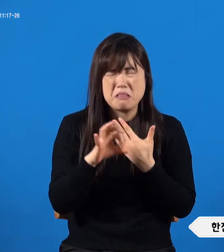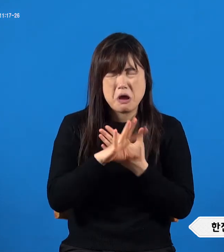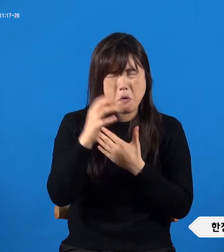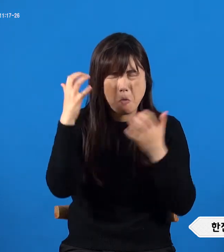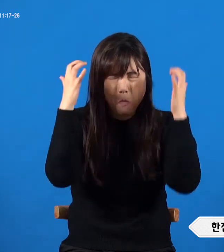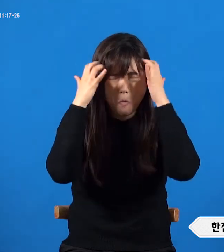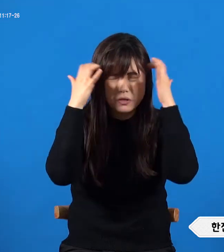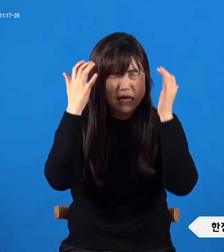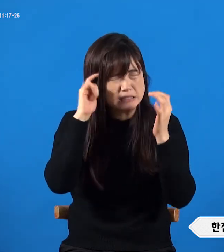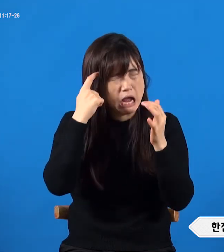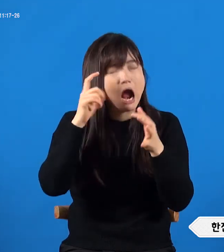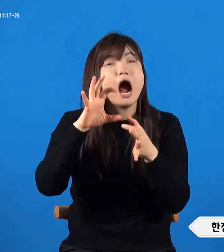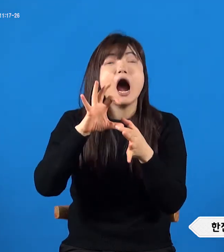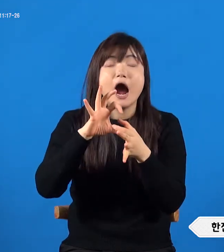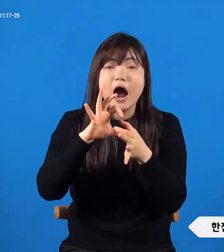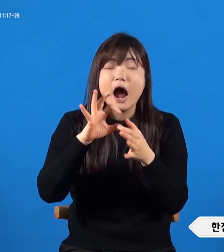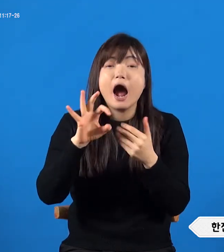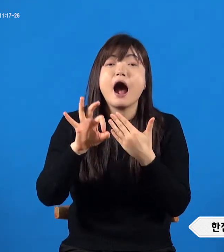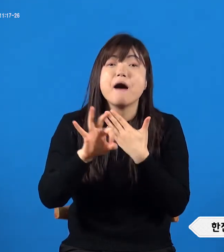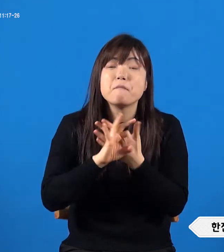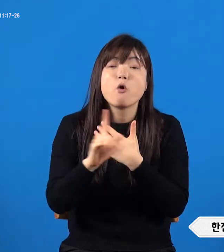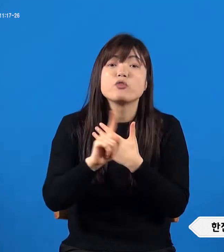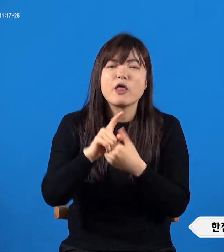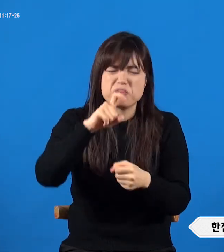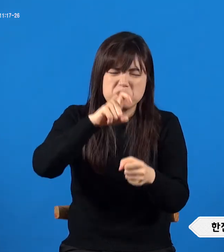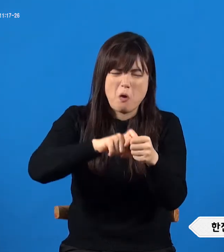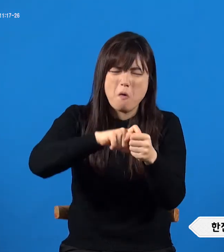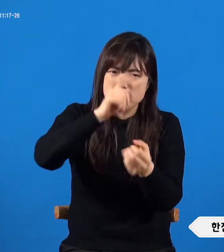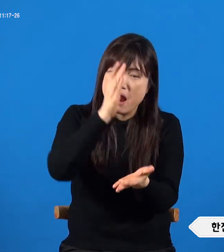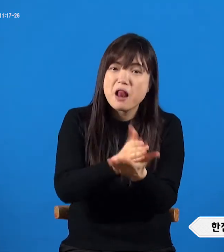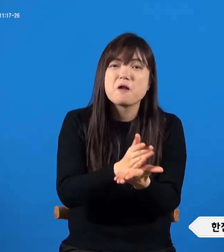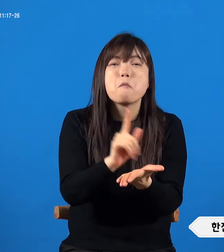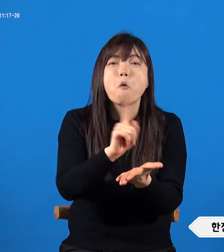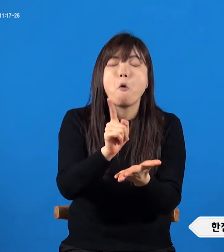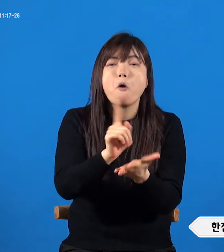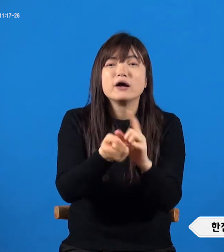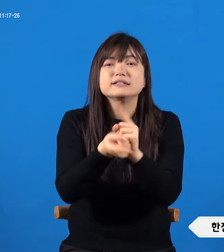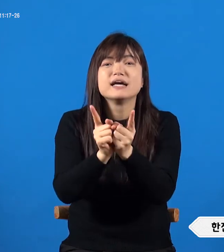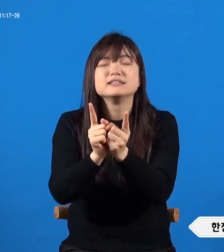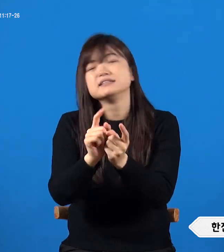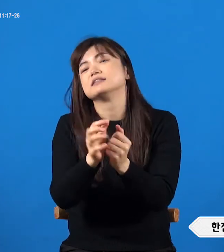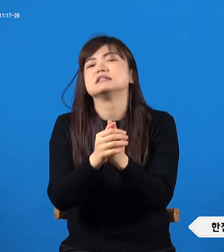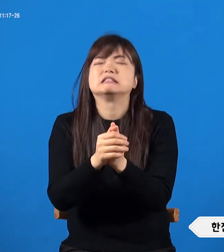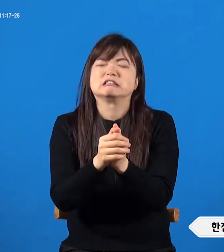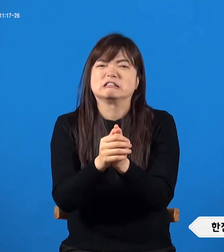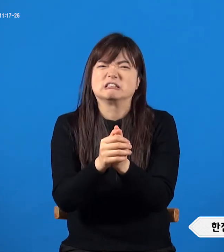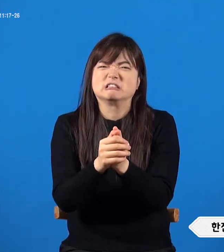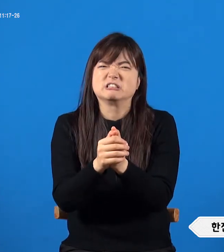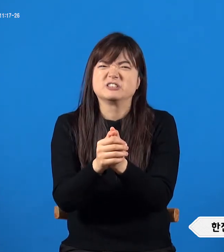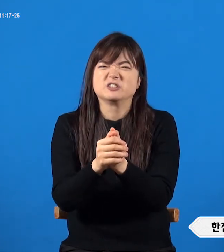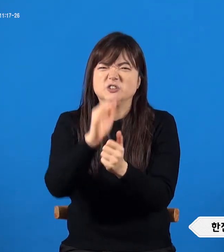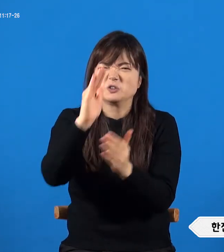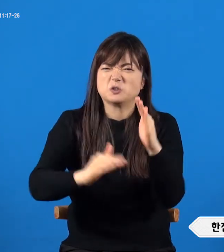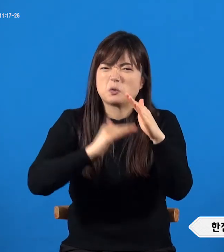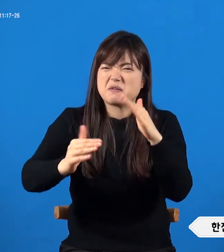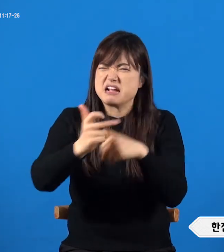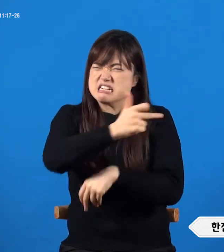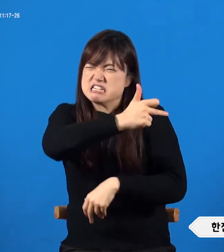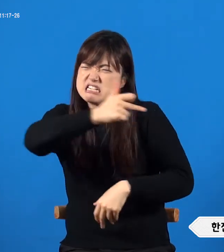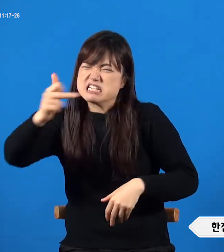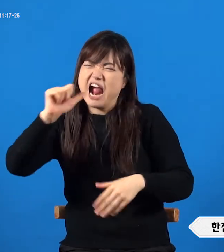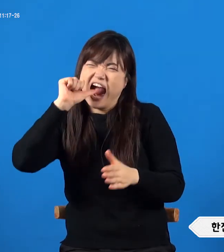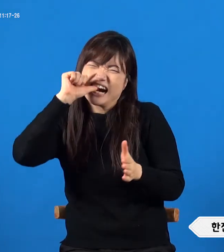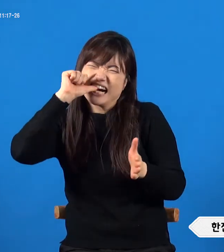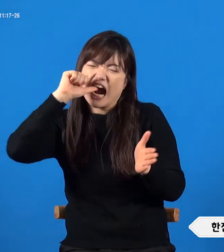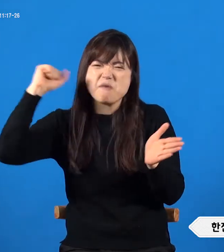만약에 고난을 묵상하기 위한 목적이라면 떡을 나누어 줄 것이 아니라 성도들에게 큰 대못을 하나씩 나눠줘야